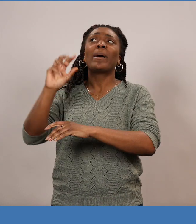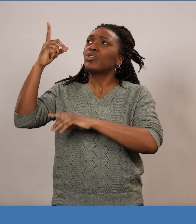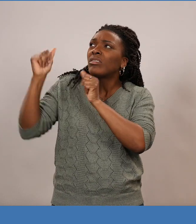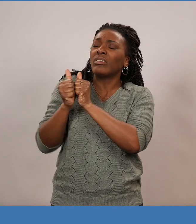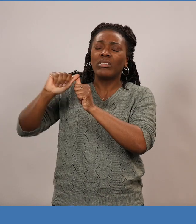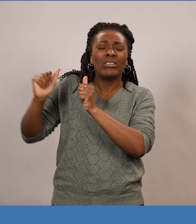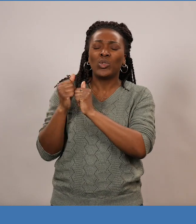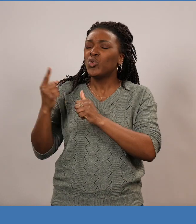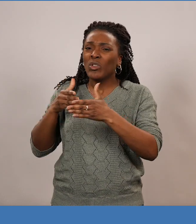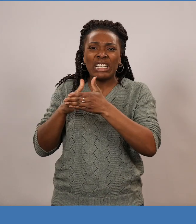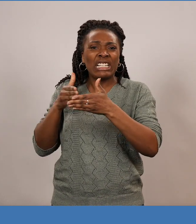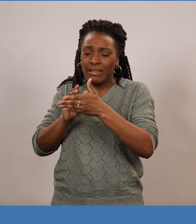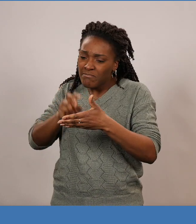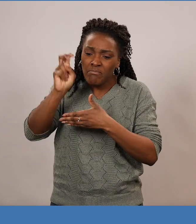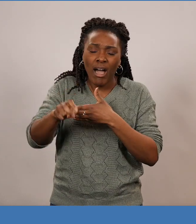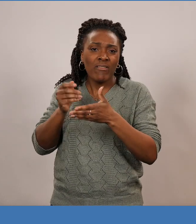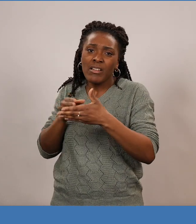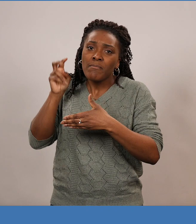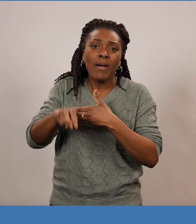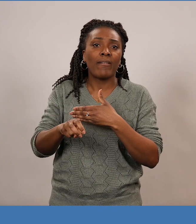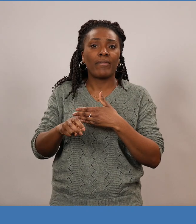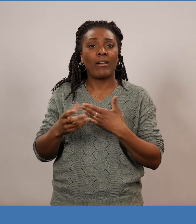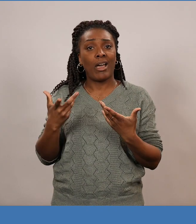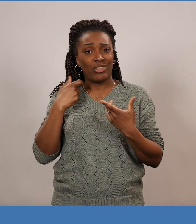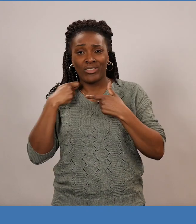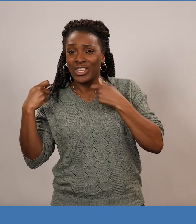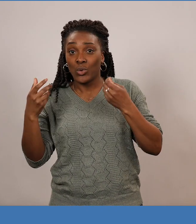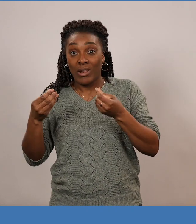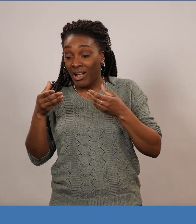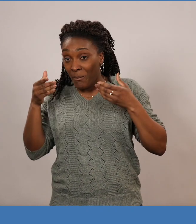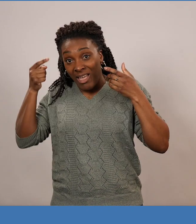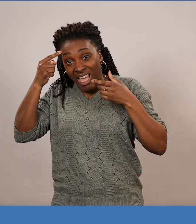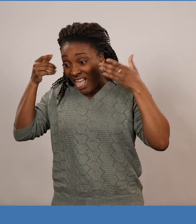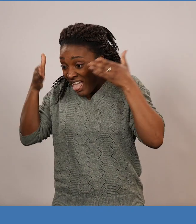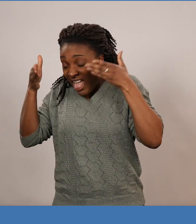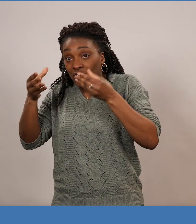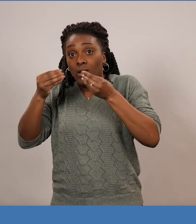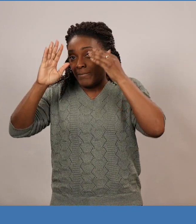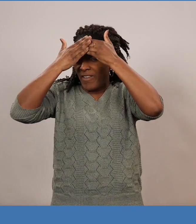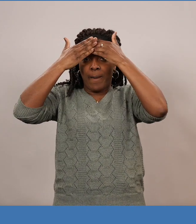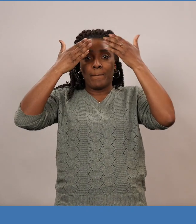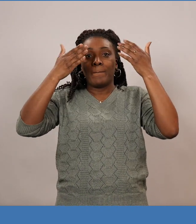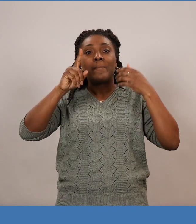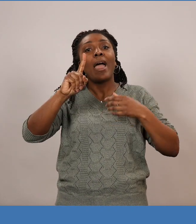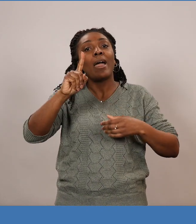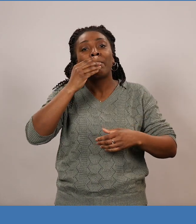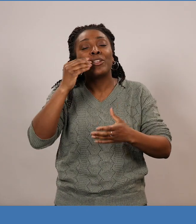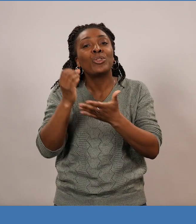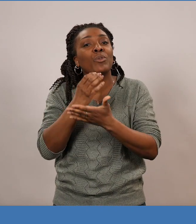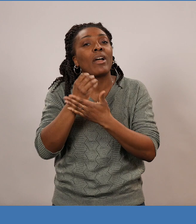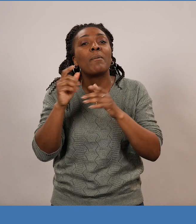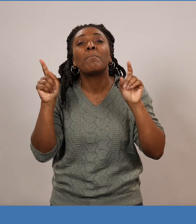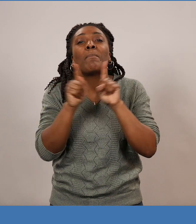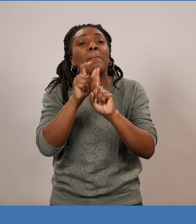qu'hier, on a réussi à surmonter des tentations similaires. La tentation restreint notre champ de vision. Mais la bonne nouvelle, c'est que comme